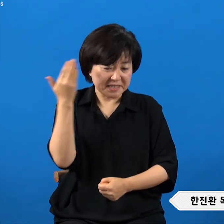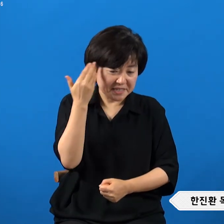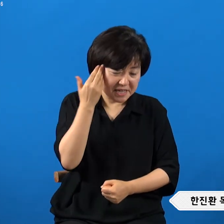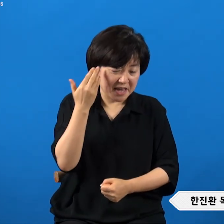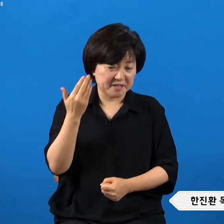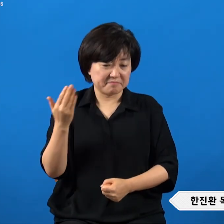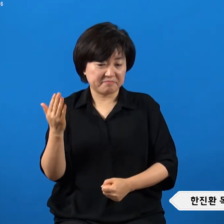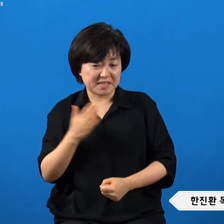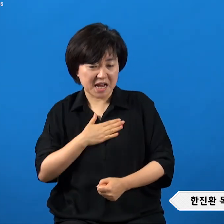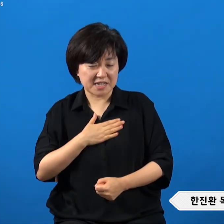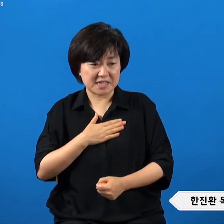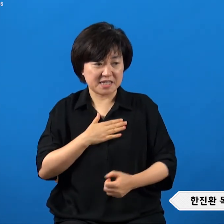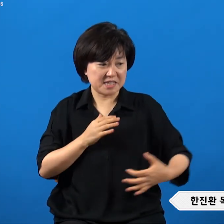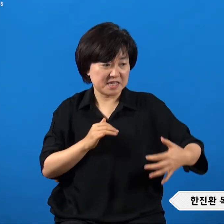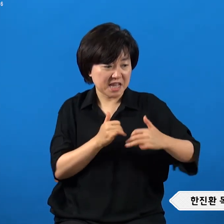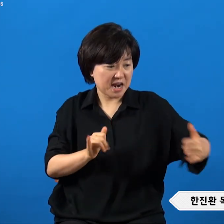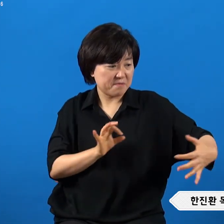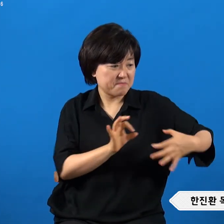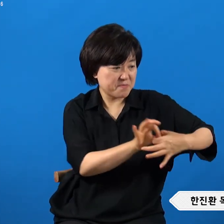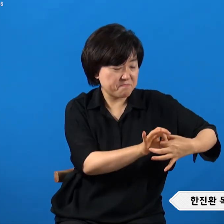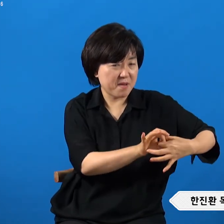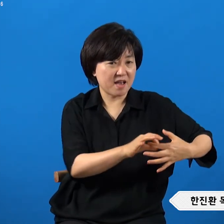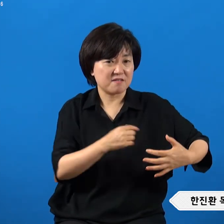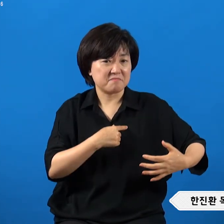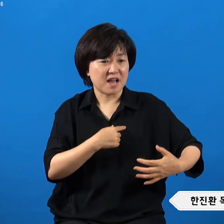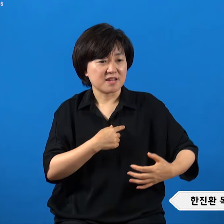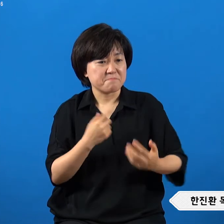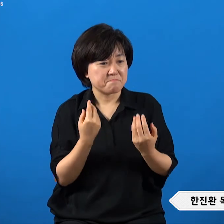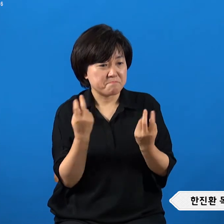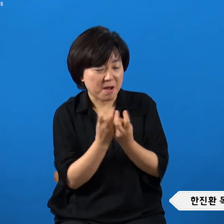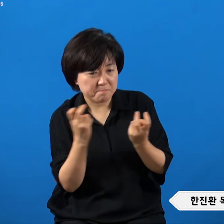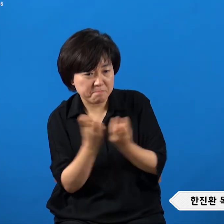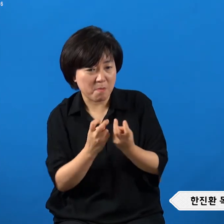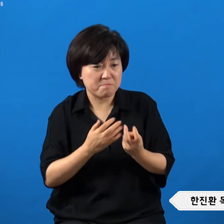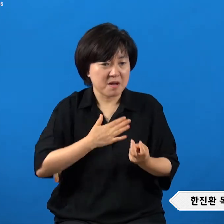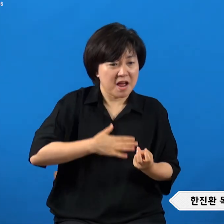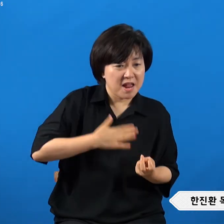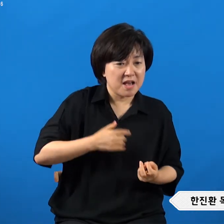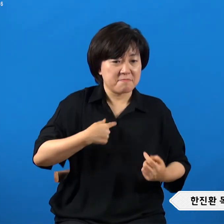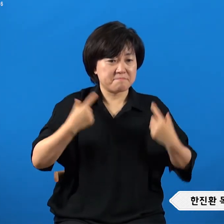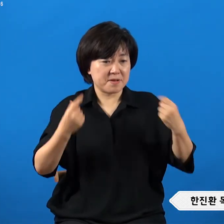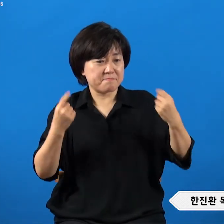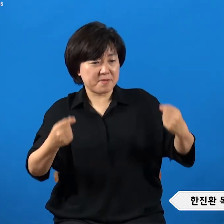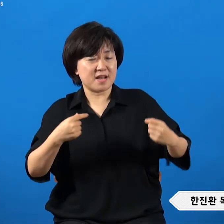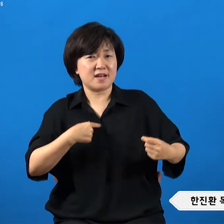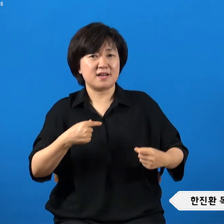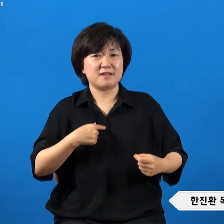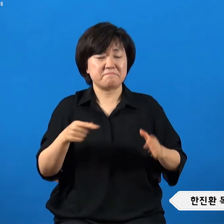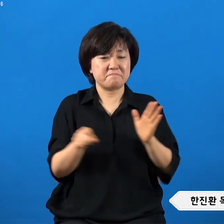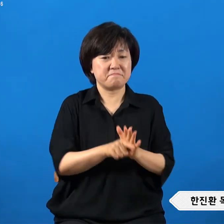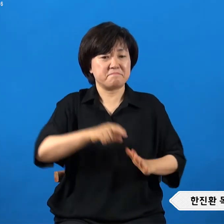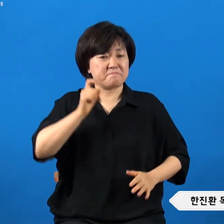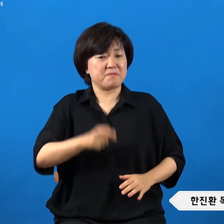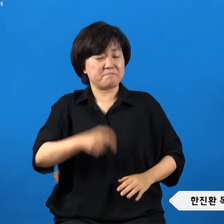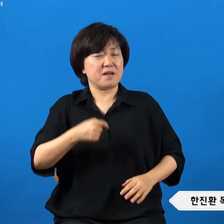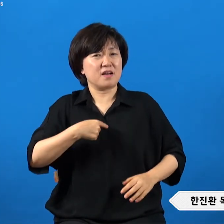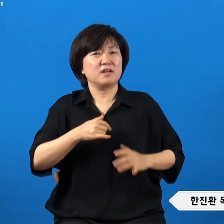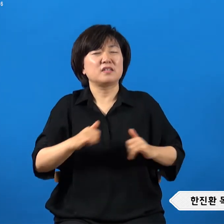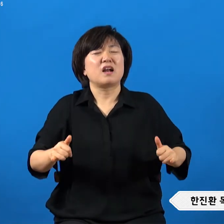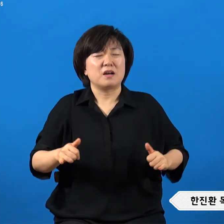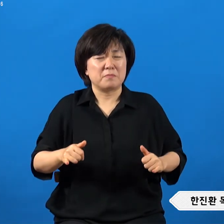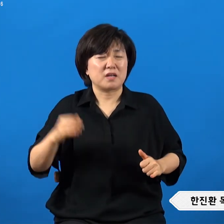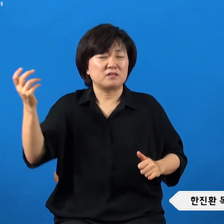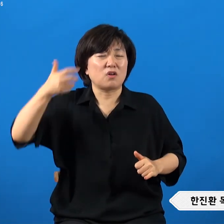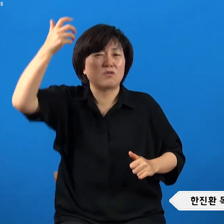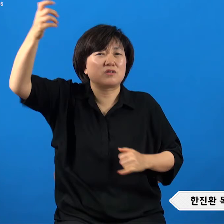무슨 지혜, 자기 인맥, 자기 노하우 그런 거 은근히 기대고 있는 사람에게는 성령은 역사하시지